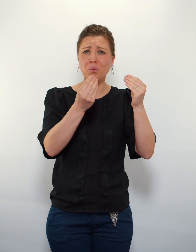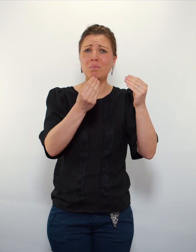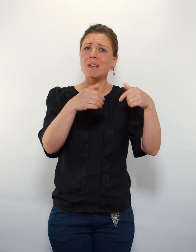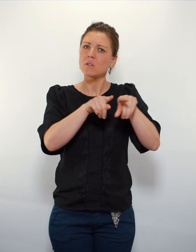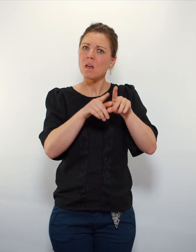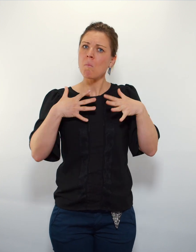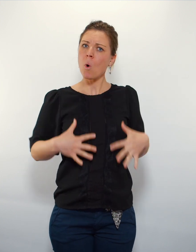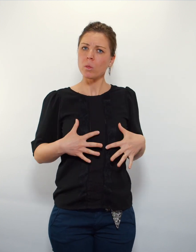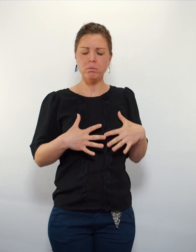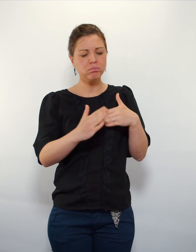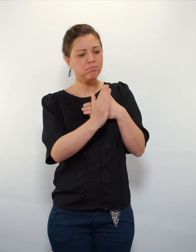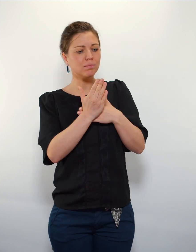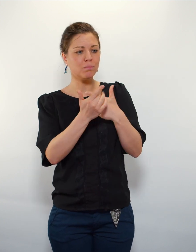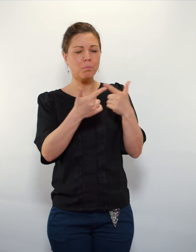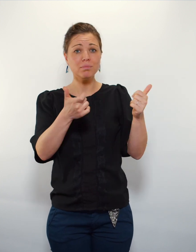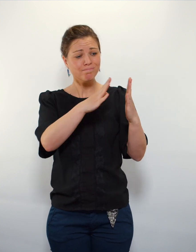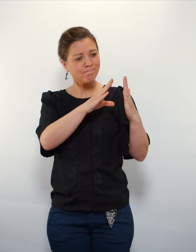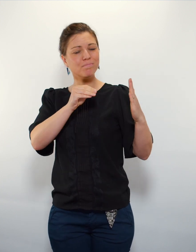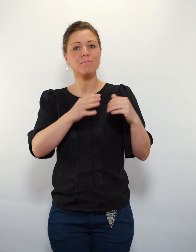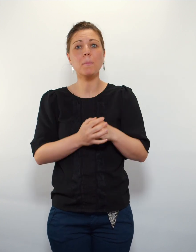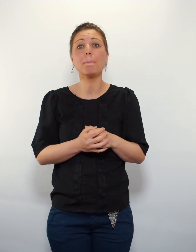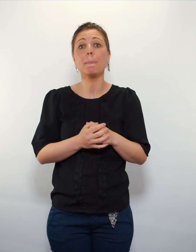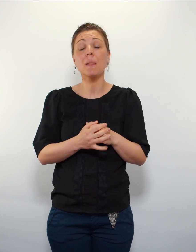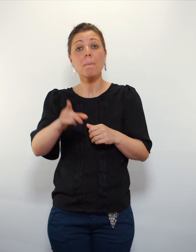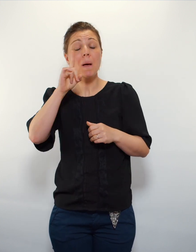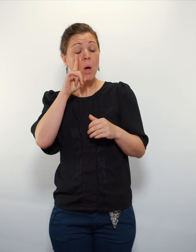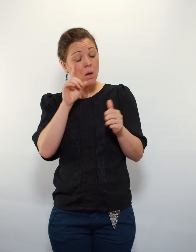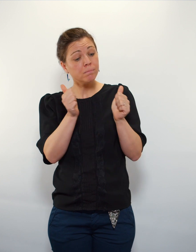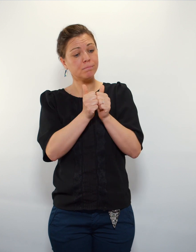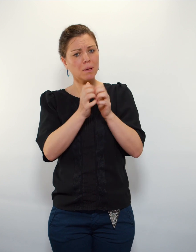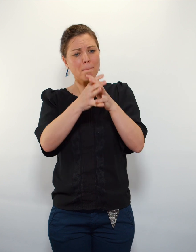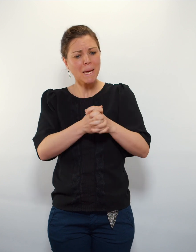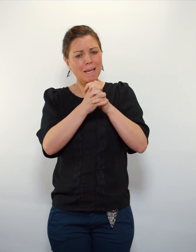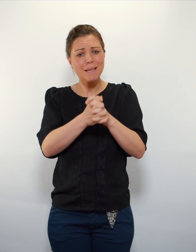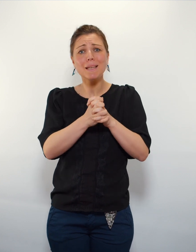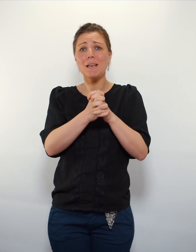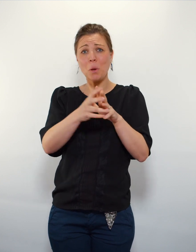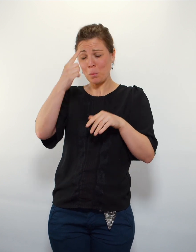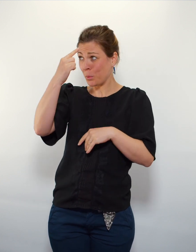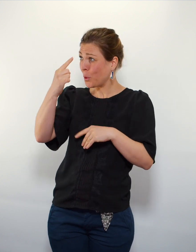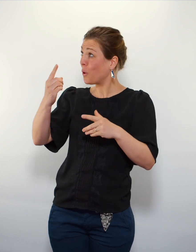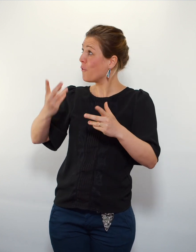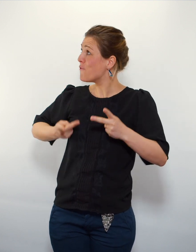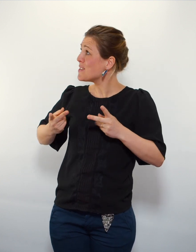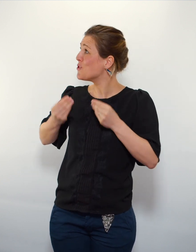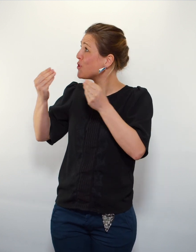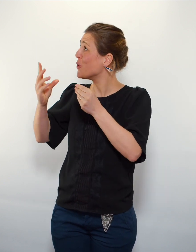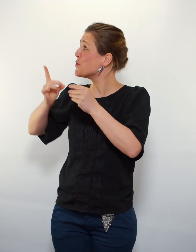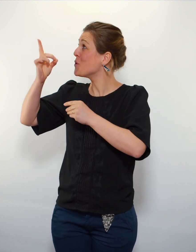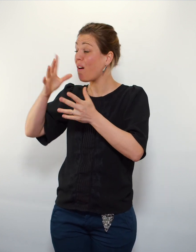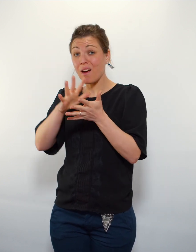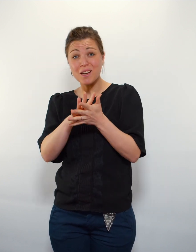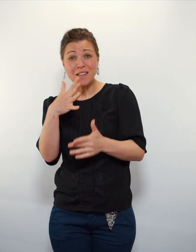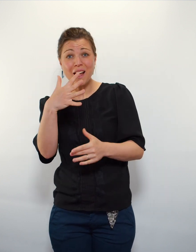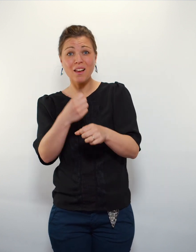aussi montré par leur attitude. Quand ma mère a prié avec moi pour que je donne ma vie à Dieu, j'avais seulement 5 ans. Issu d'une famille de